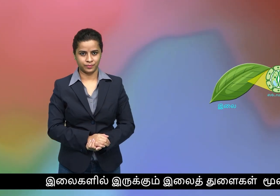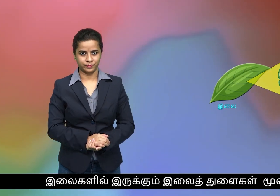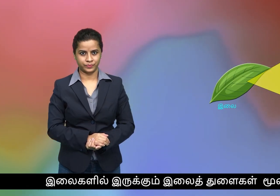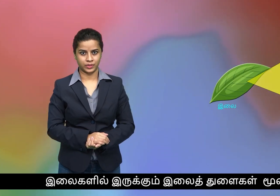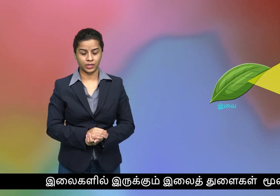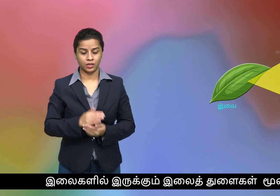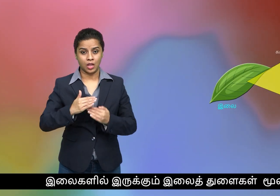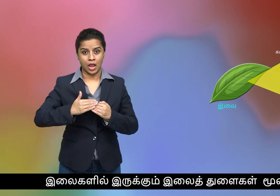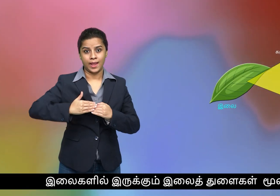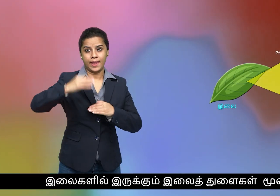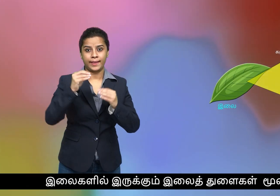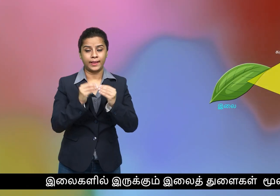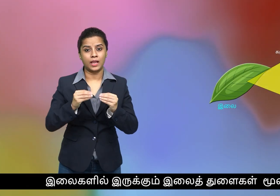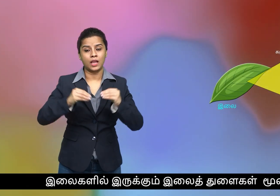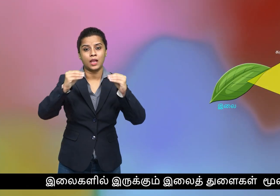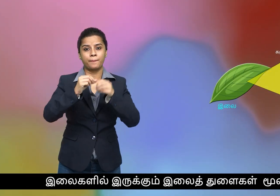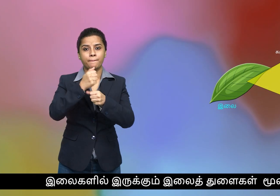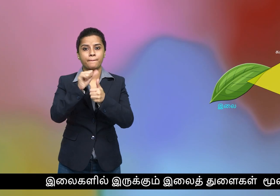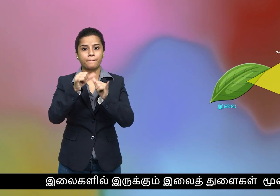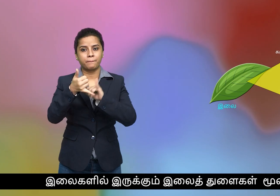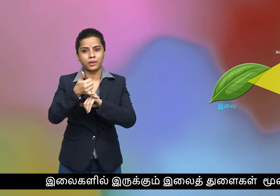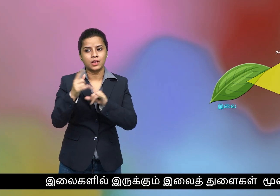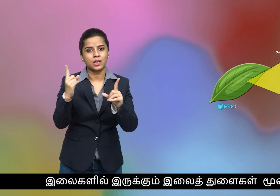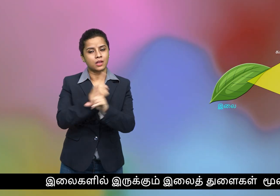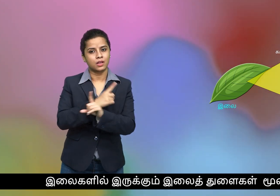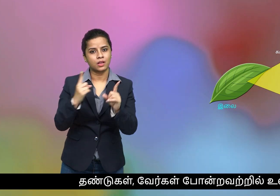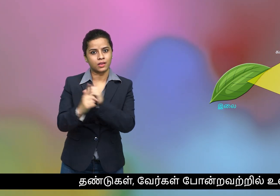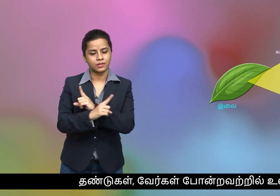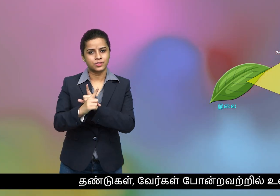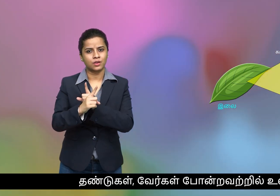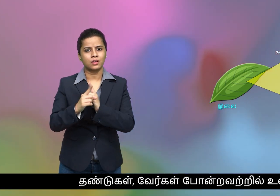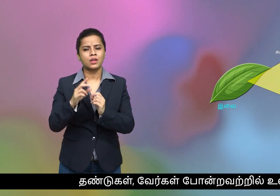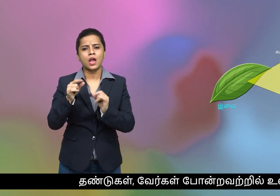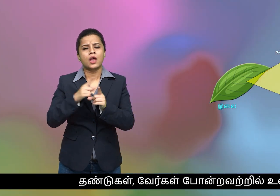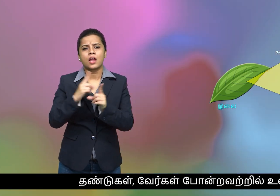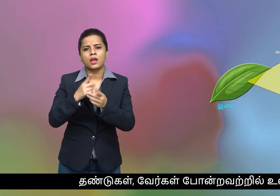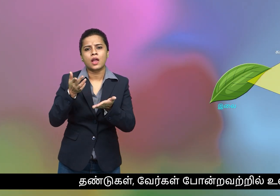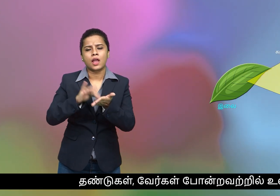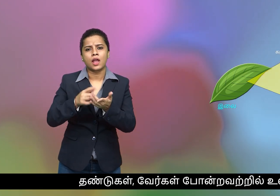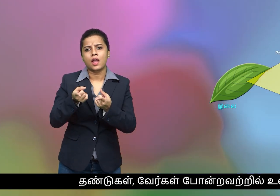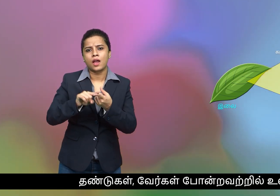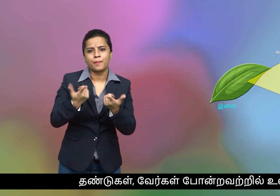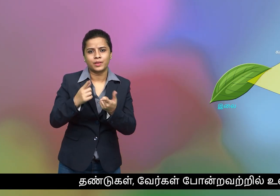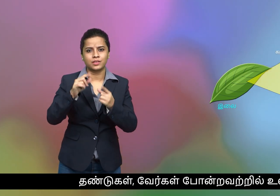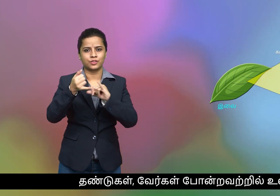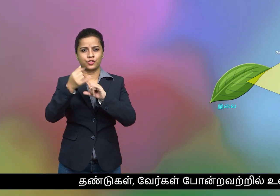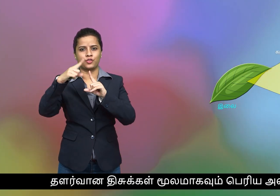இலைகளில் இருக்கும் இலைத்துளைகள் மூலமாகவும் தண்டுகள், வேர்கள் போன்றவற்றில் உள்ள